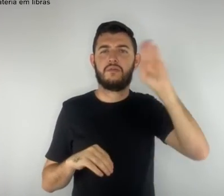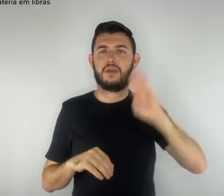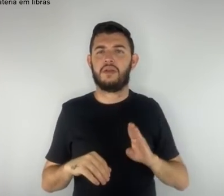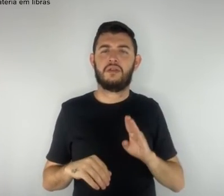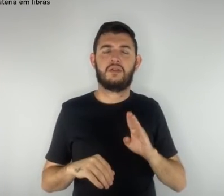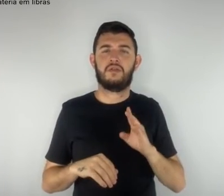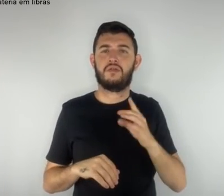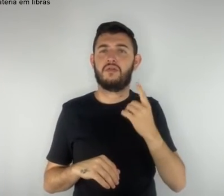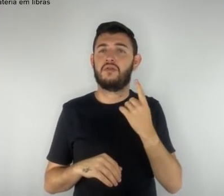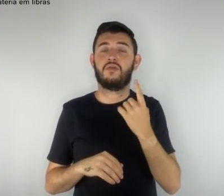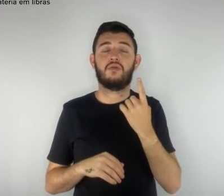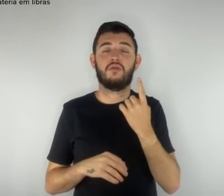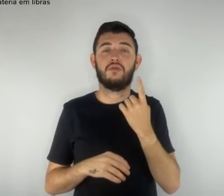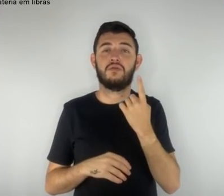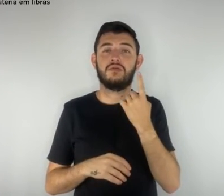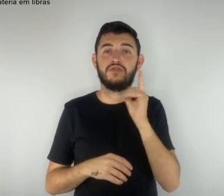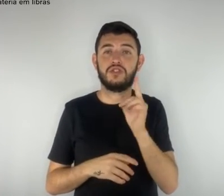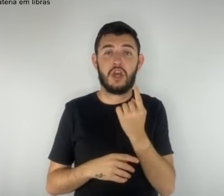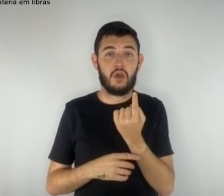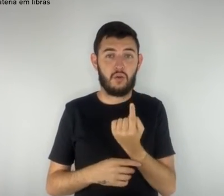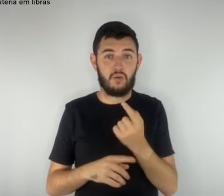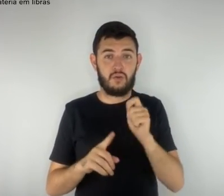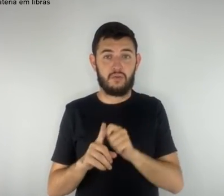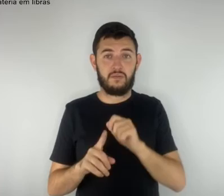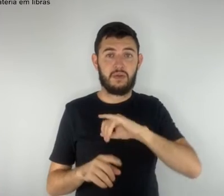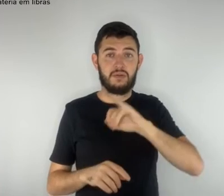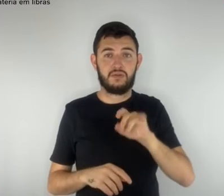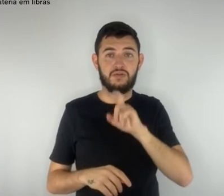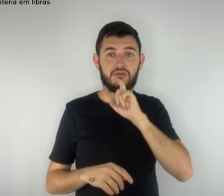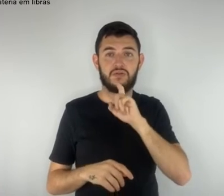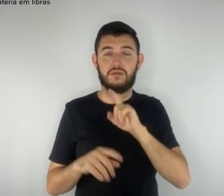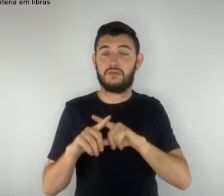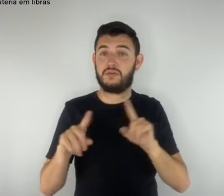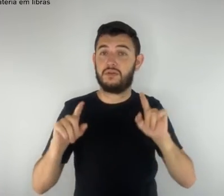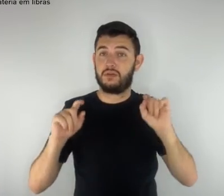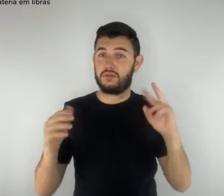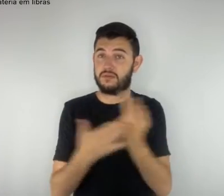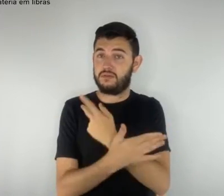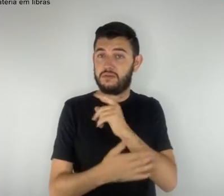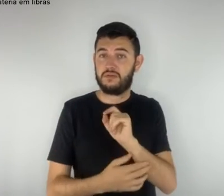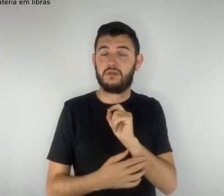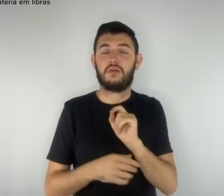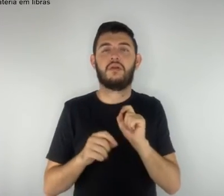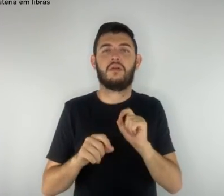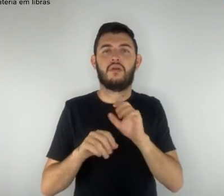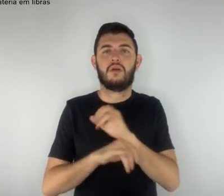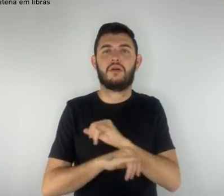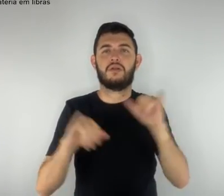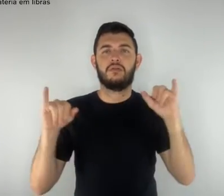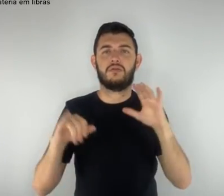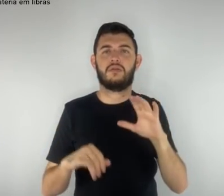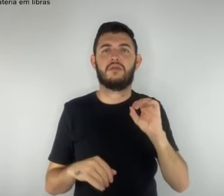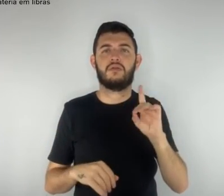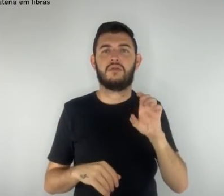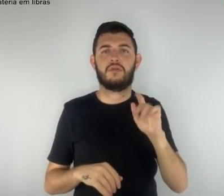dia de junho. De acordo com o boletim semanal da Codeplan, divulgado na última